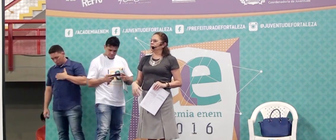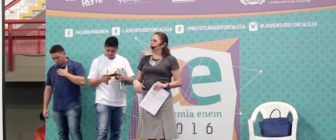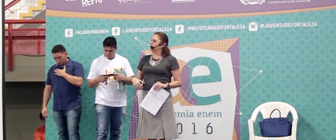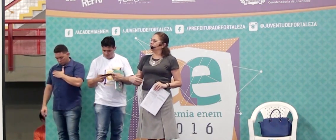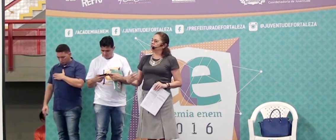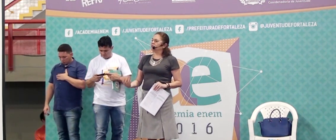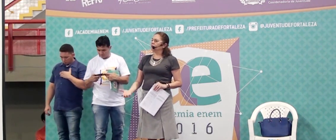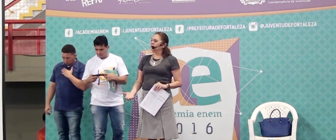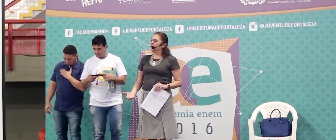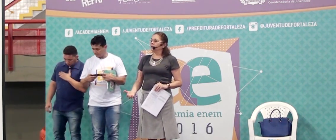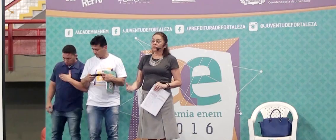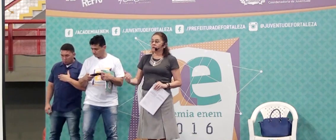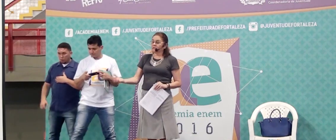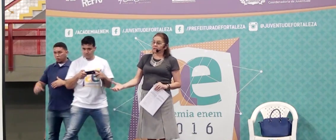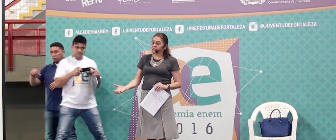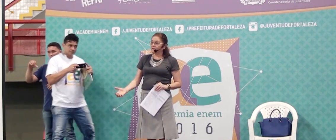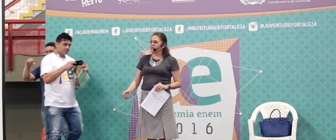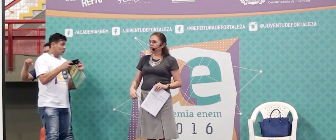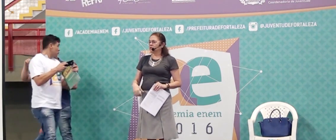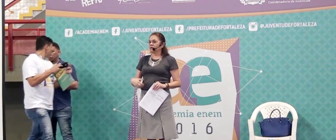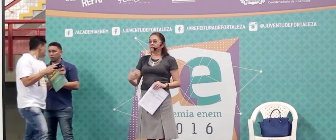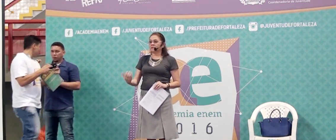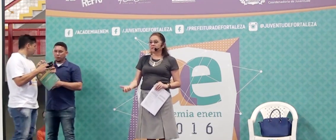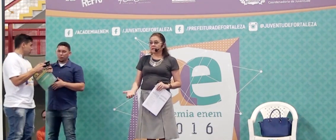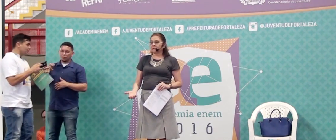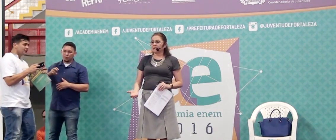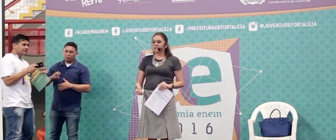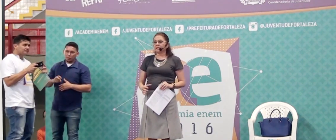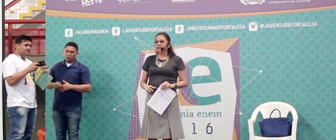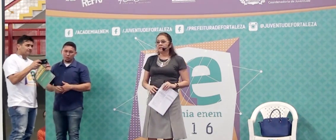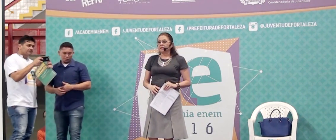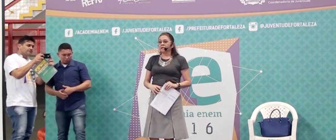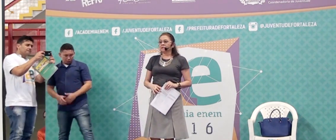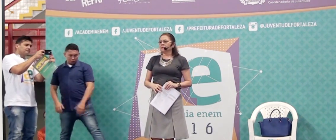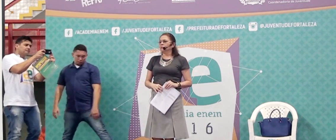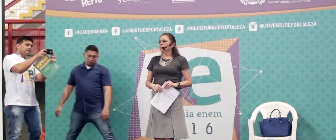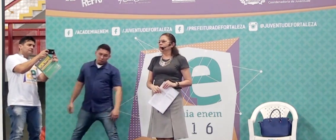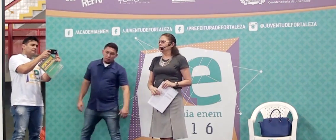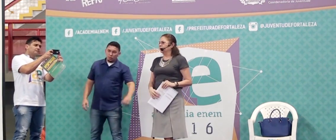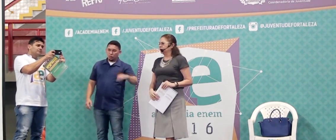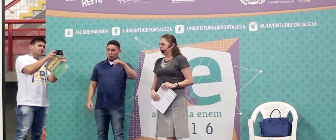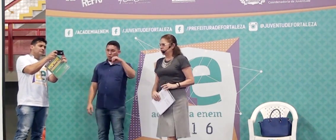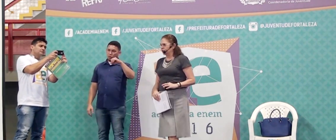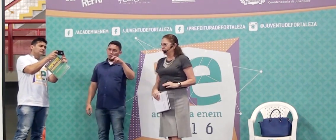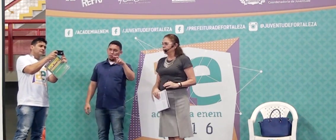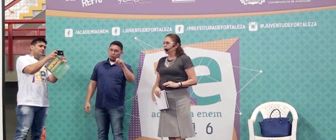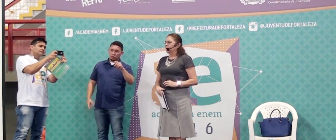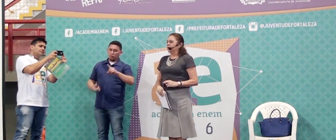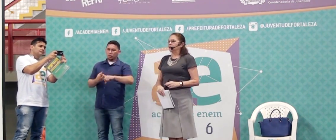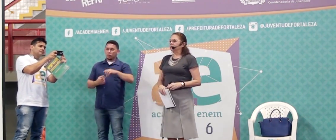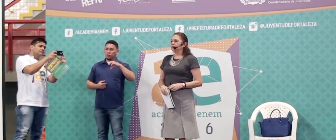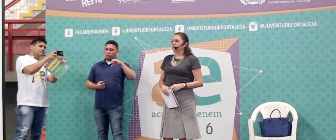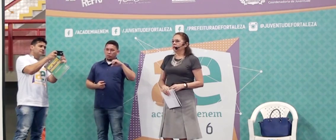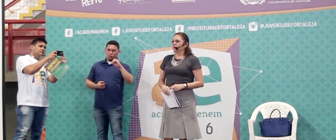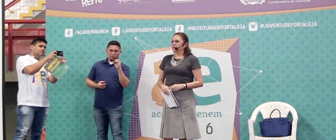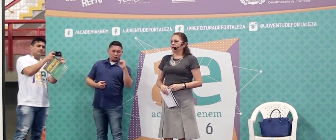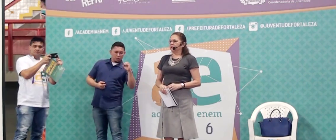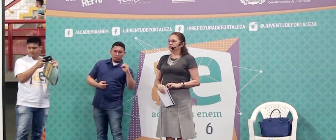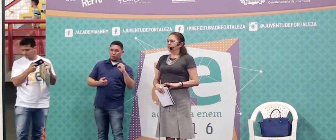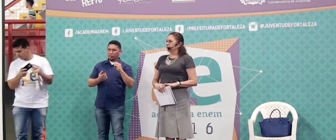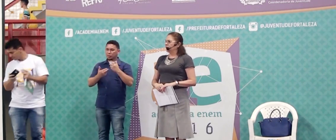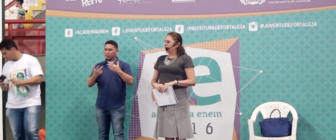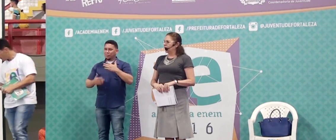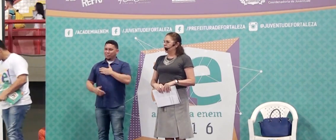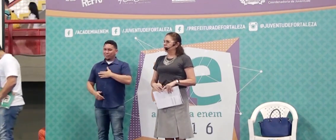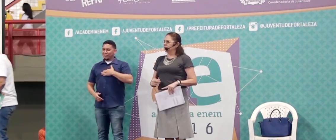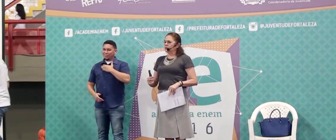resultados tipo 950, 920, 960, e isso é muito positivo. Então, eu gostaria